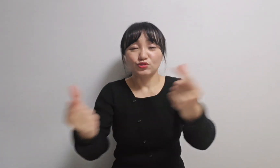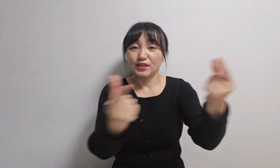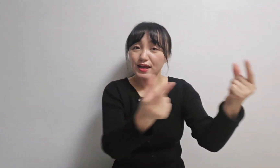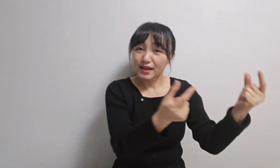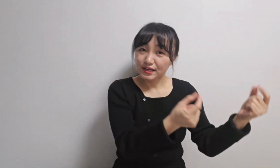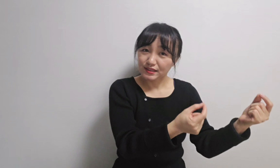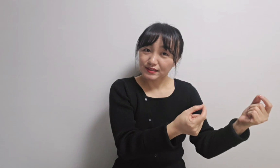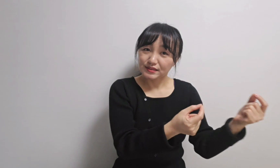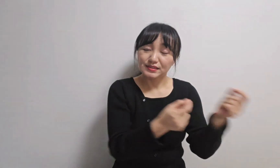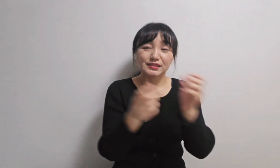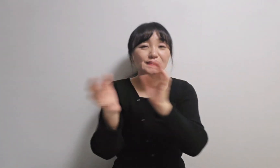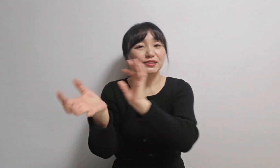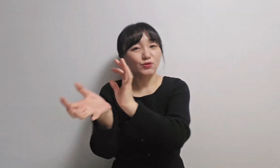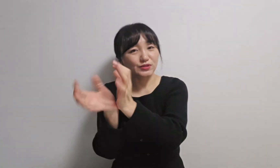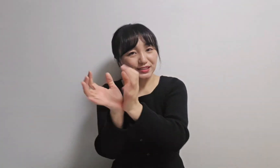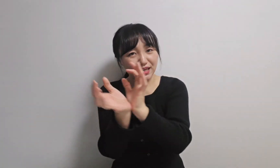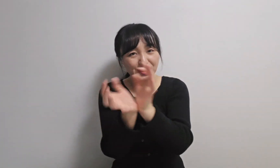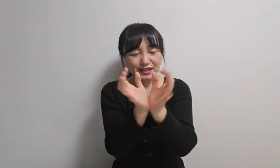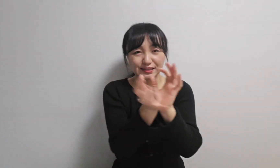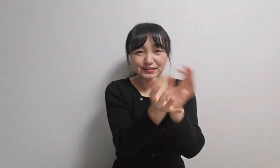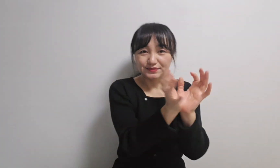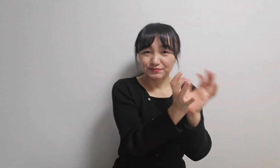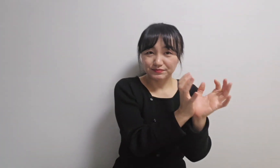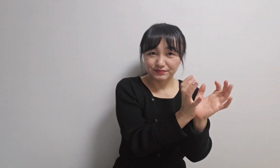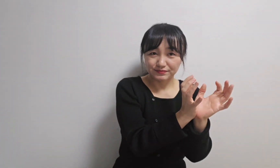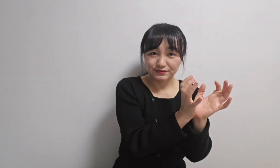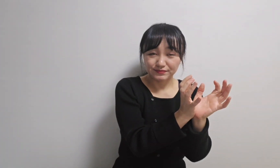모두 다 꽃이야.